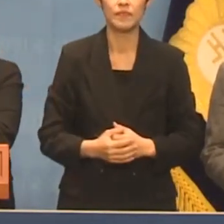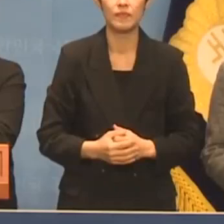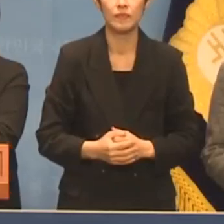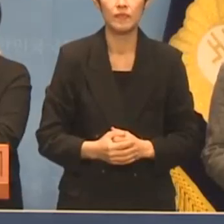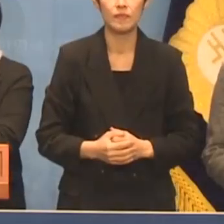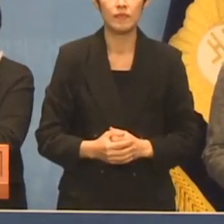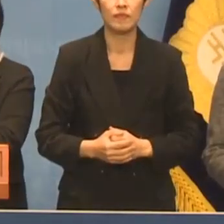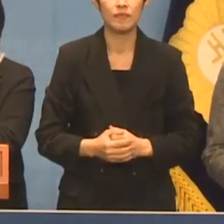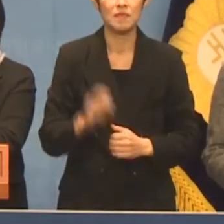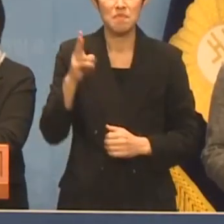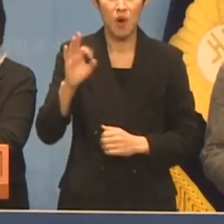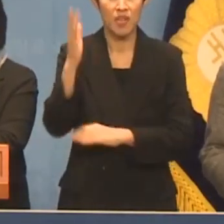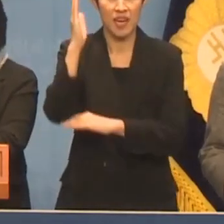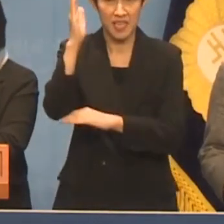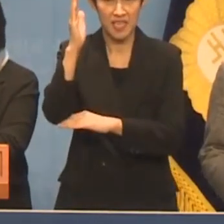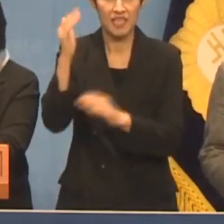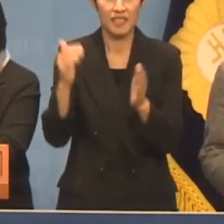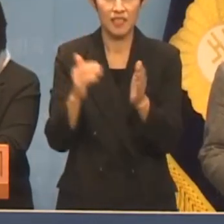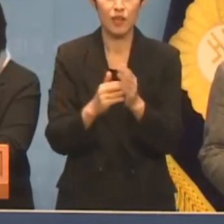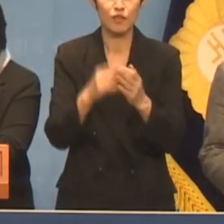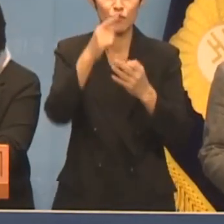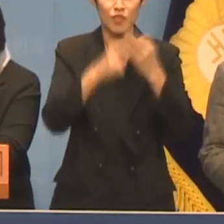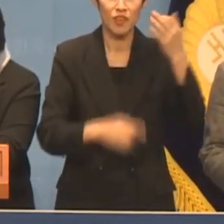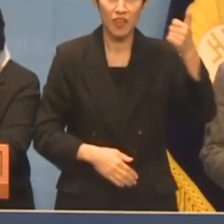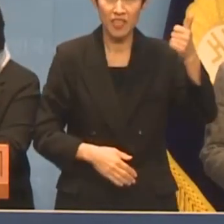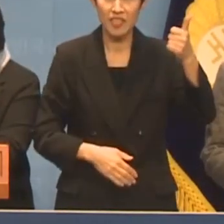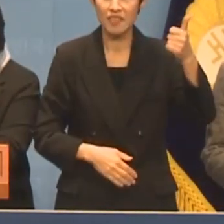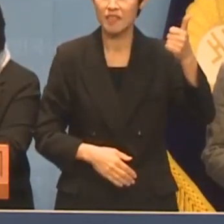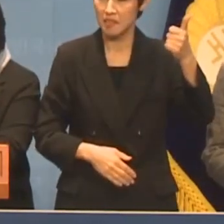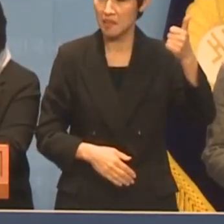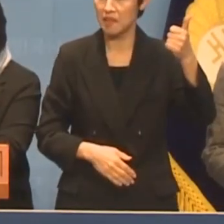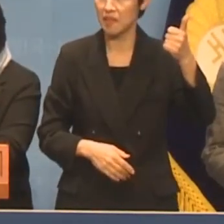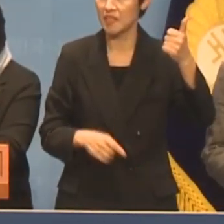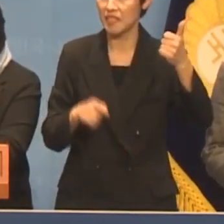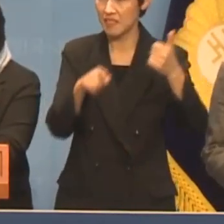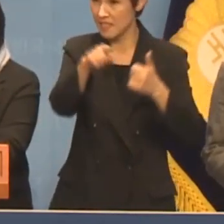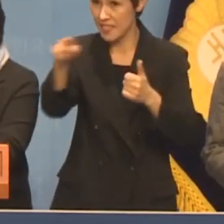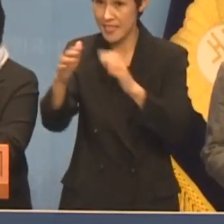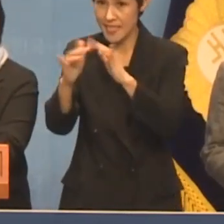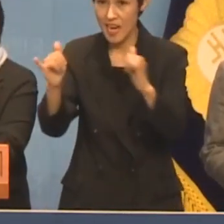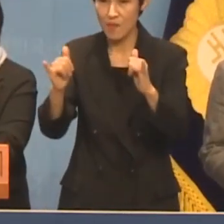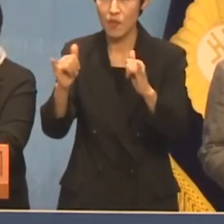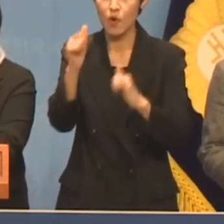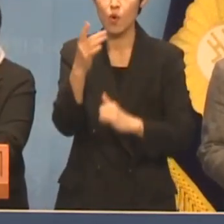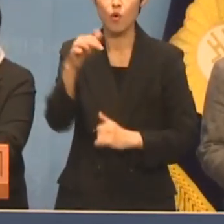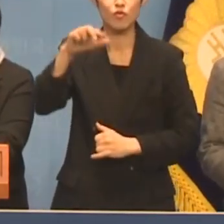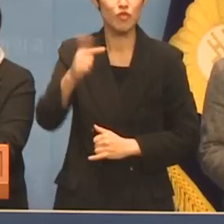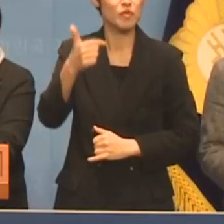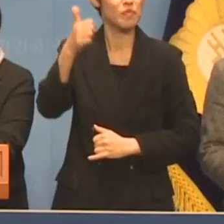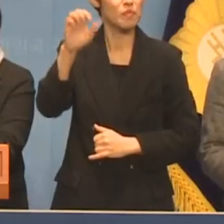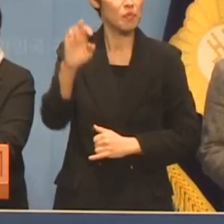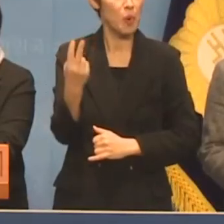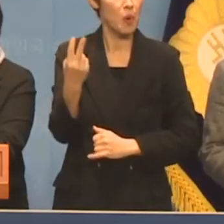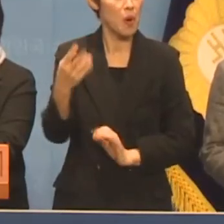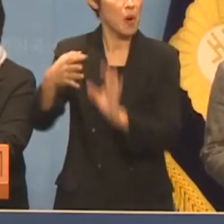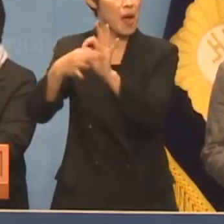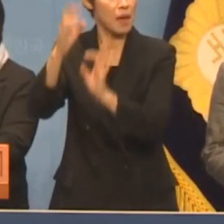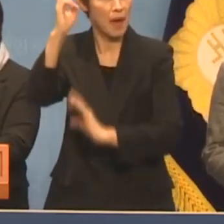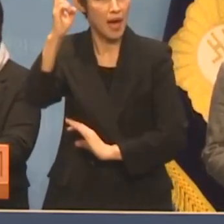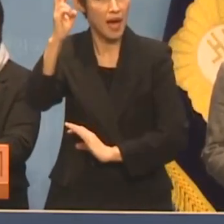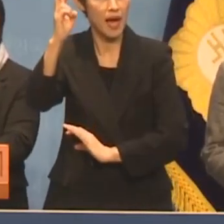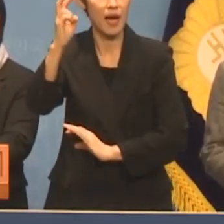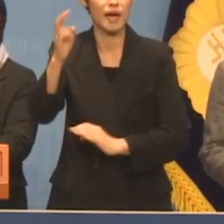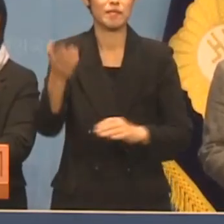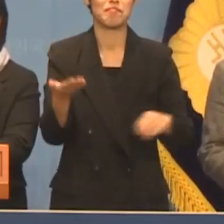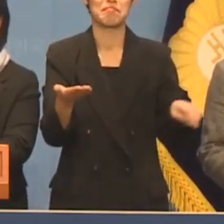하니까 참 황당하게도 또 윤석열이 이 응답자들 나중에 홍준표한테 가는 거 아니야? 라는 이야기를